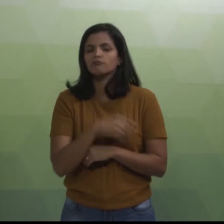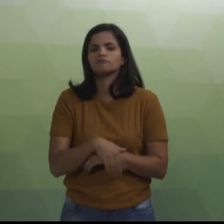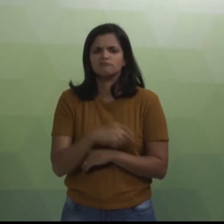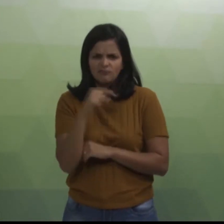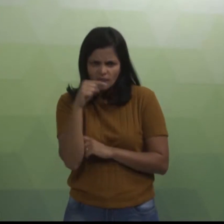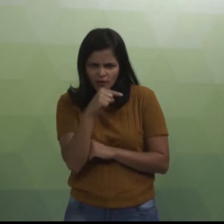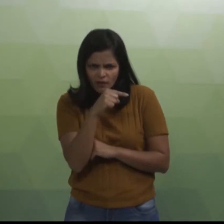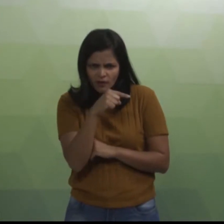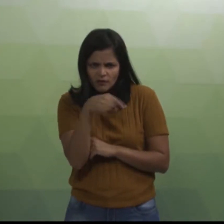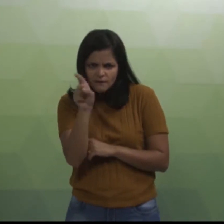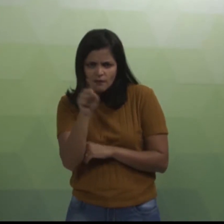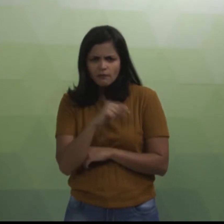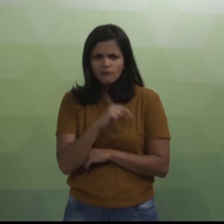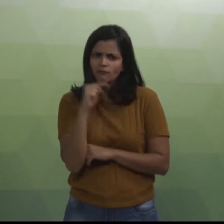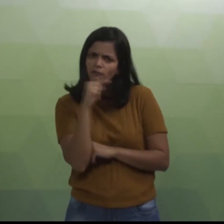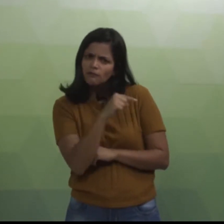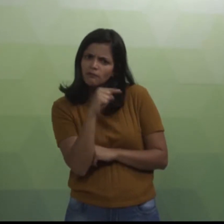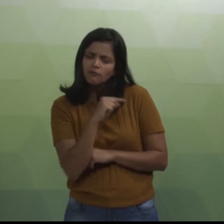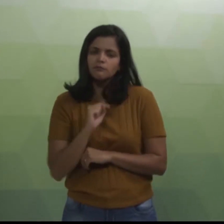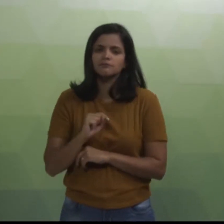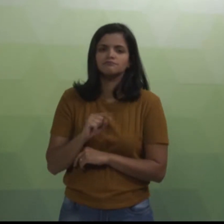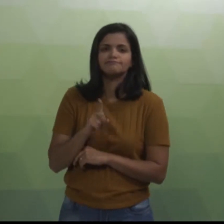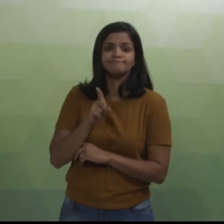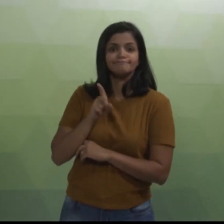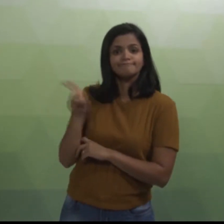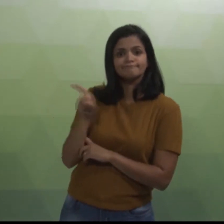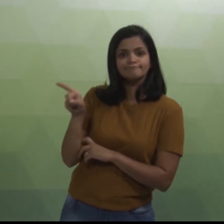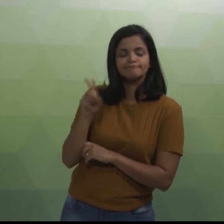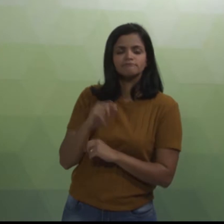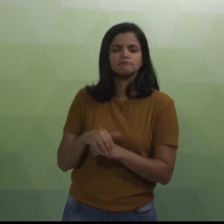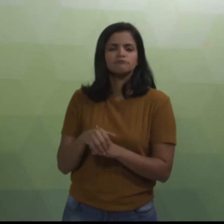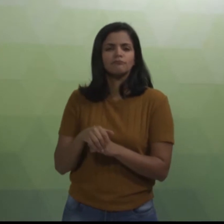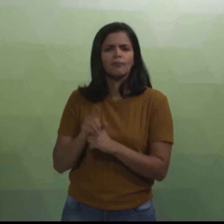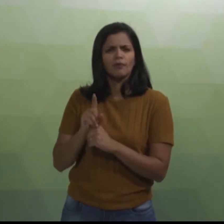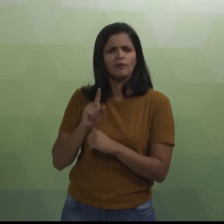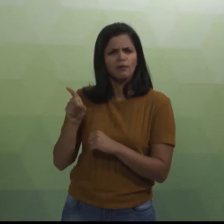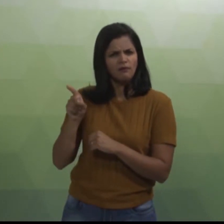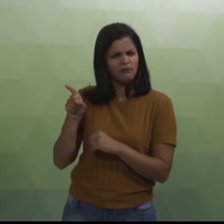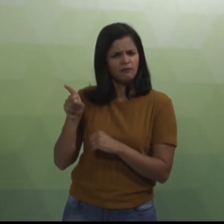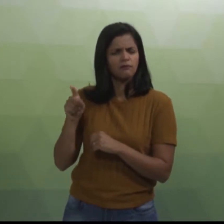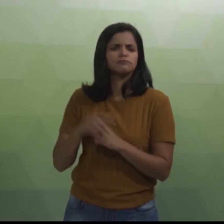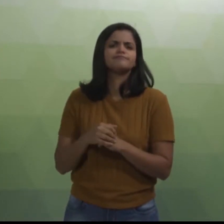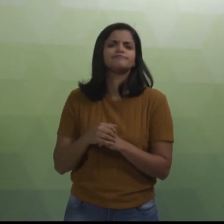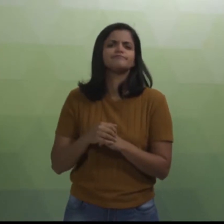Ali, aqui, você vai? Ele?